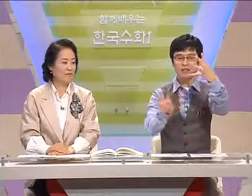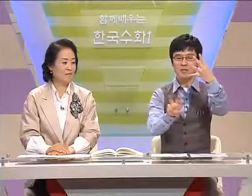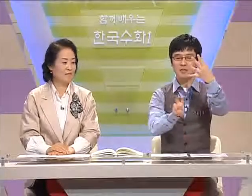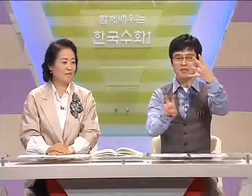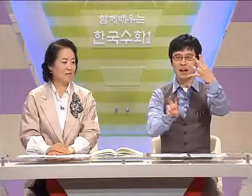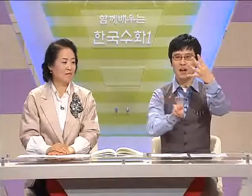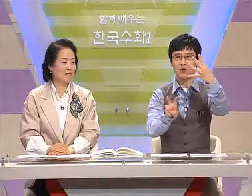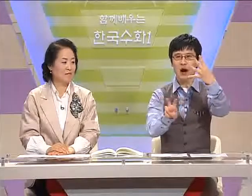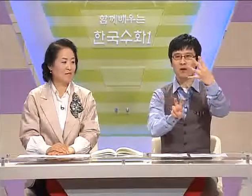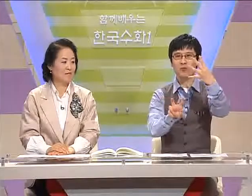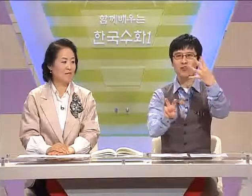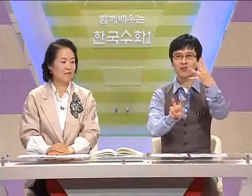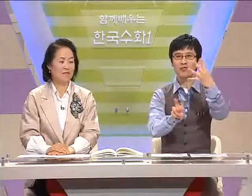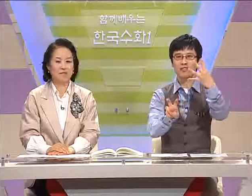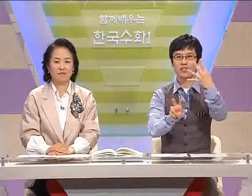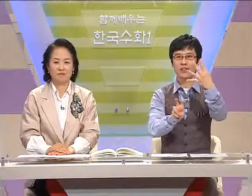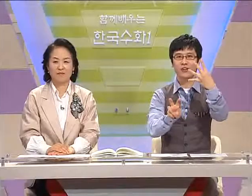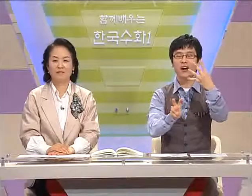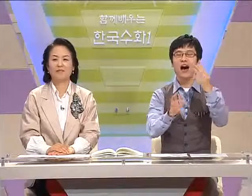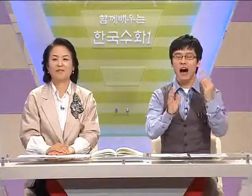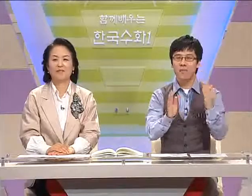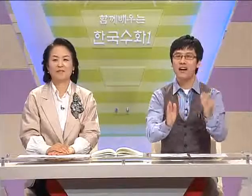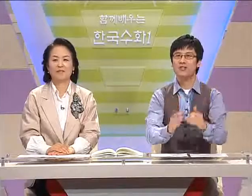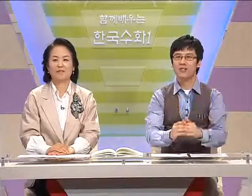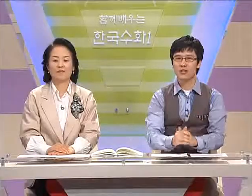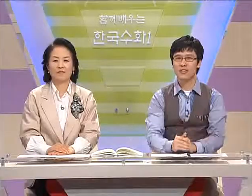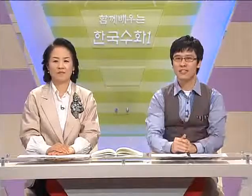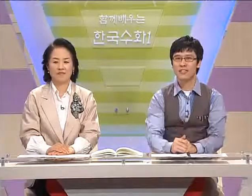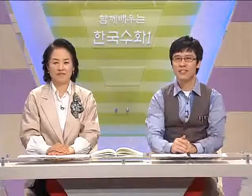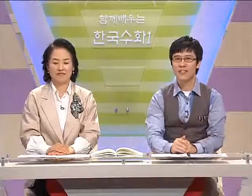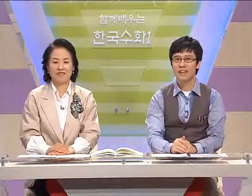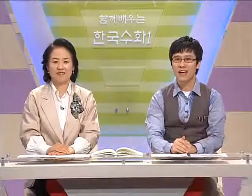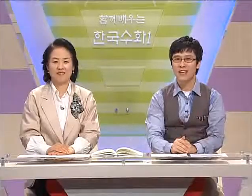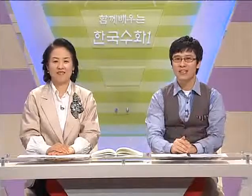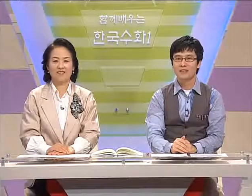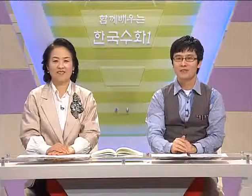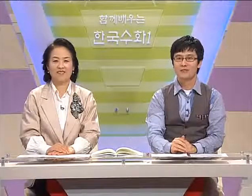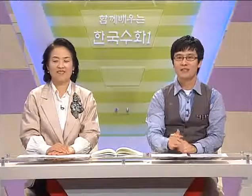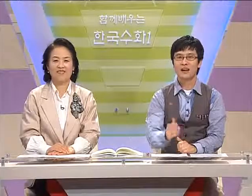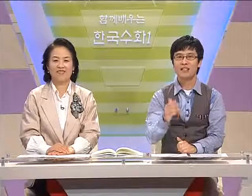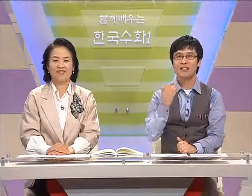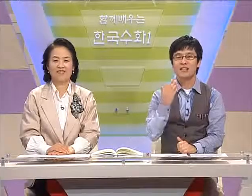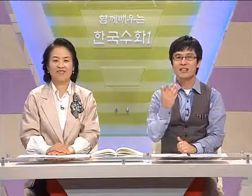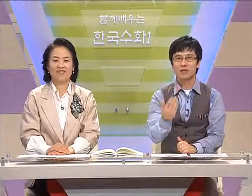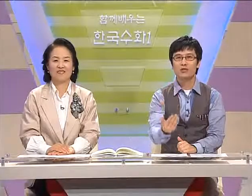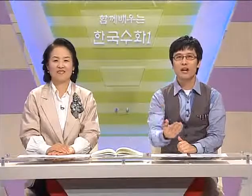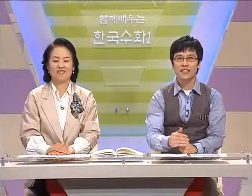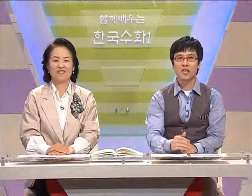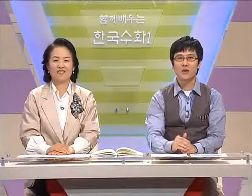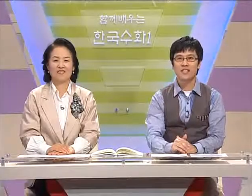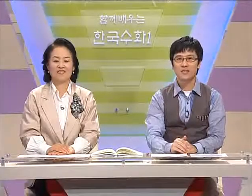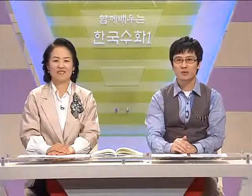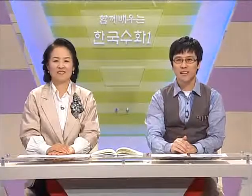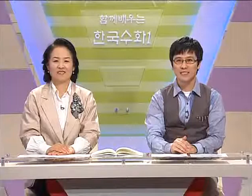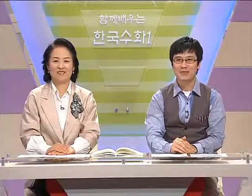20일입니다라고 바로 표현을 해주셨어요. 아마 저희가 생각하건대 수화를 익숙하게 사용하시는 분 같습니다.